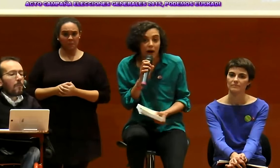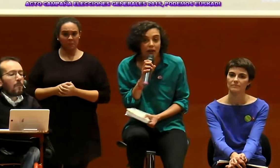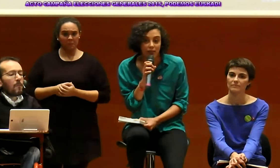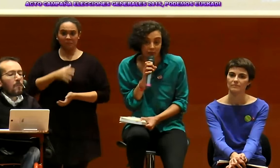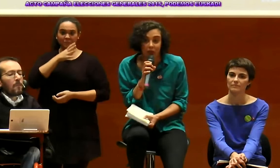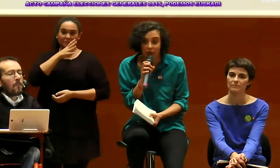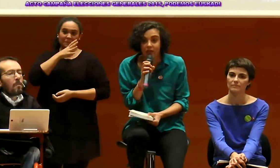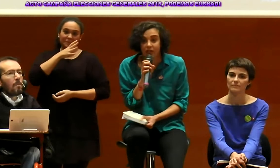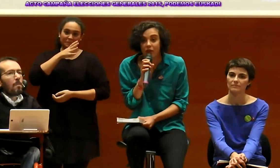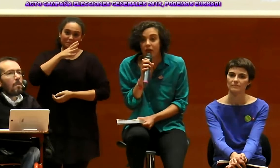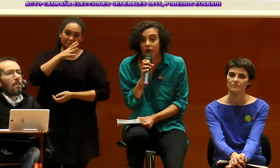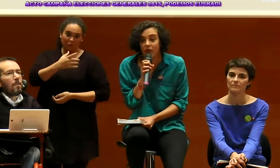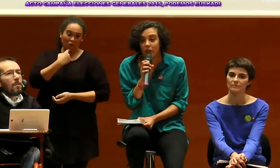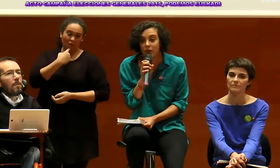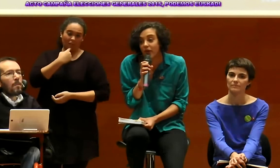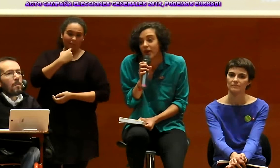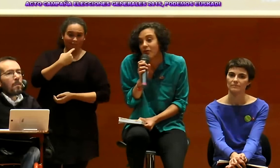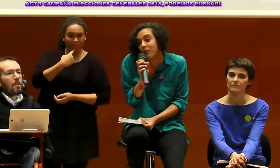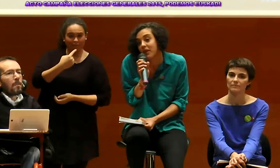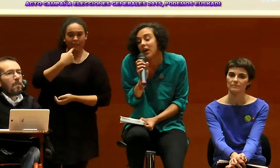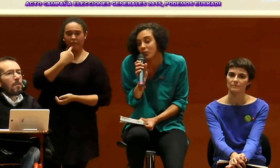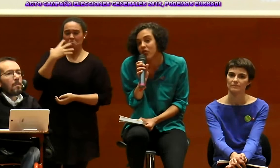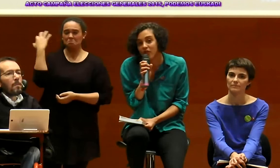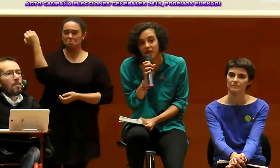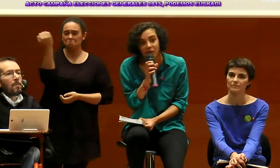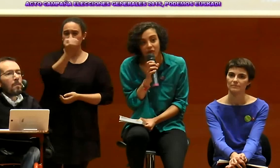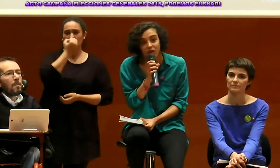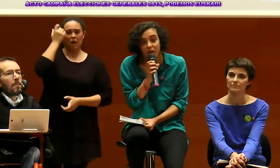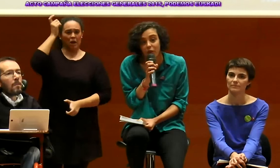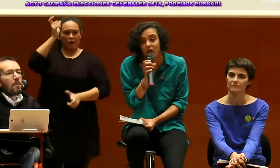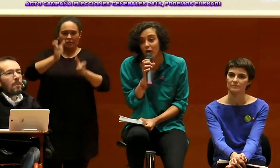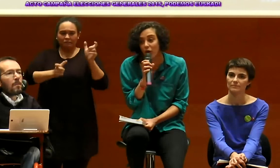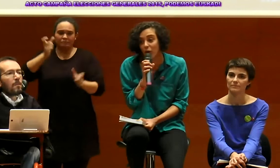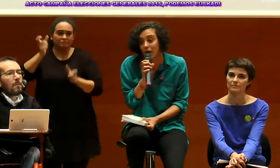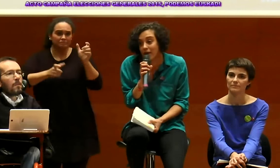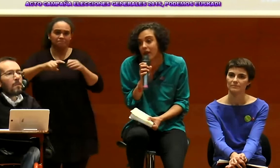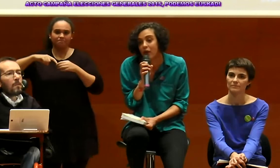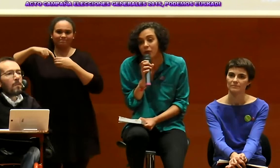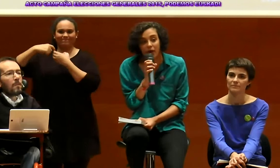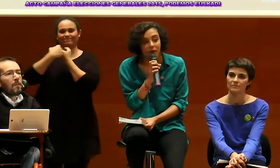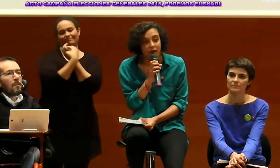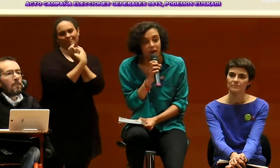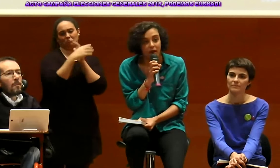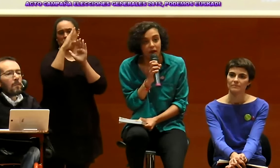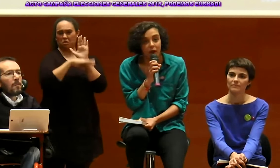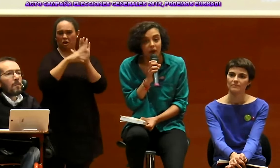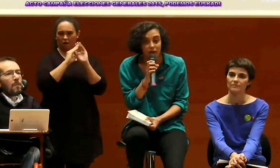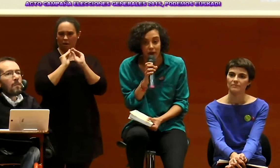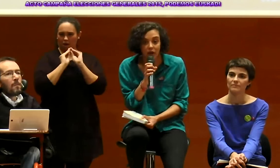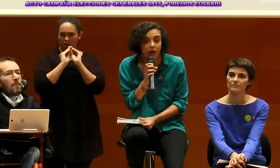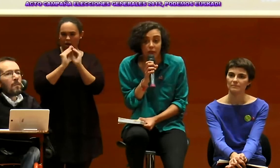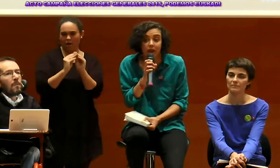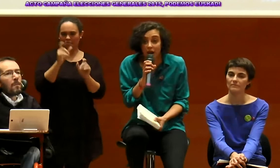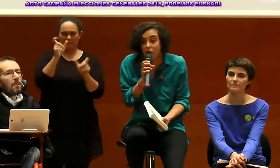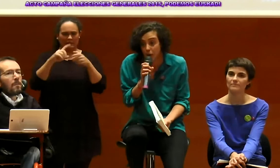Ba, esaten duena, milaka pertsonek hartu dutelako parte programaren